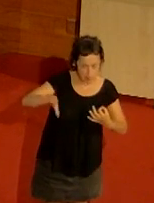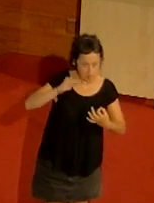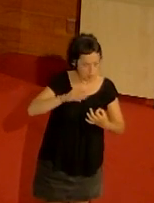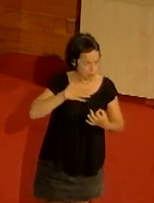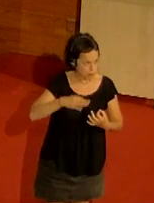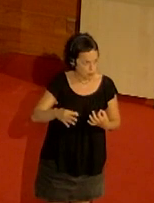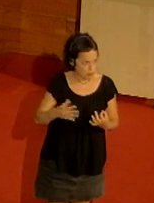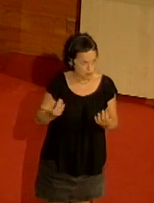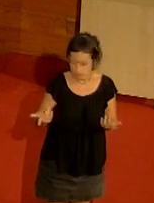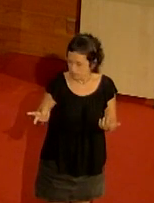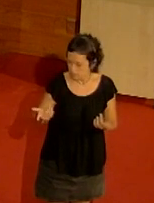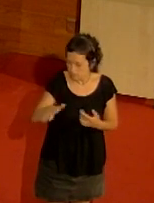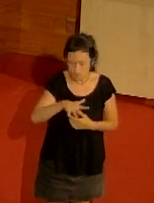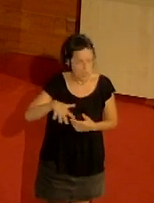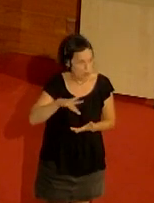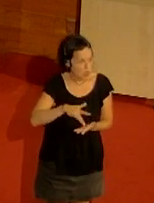lugares.